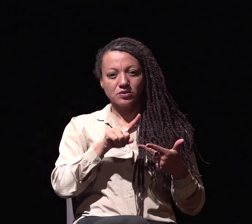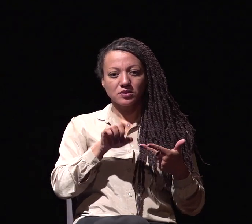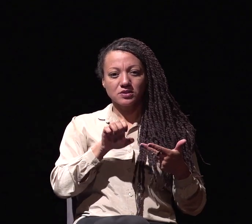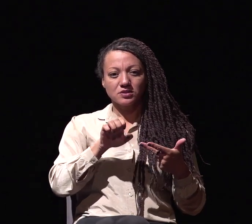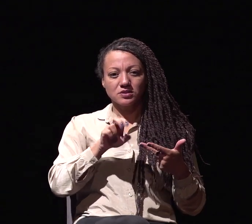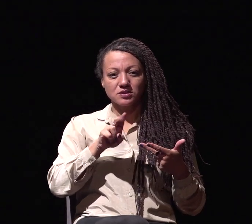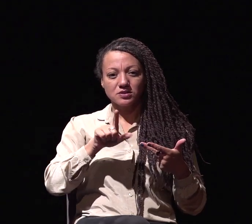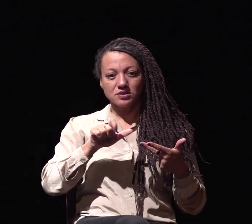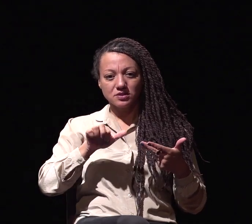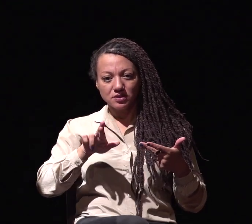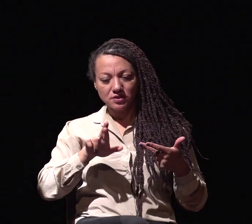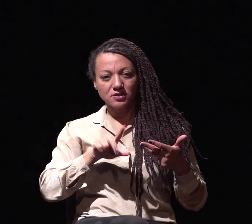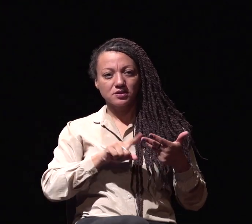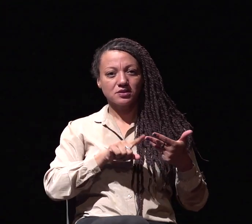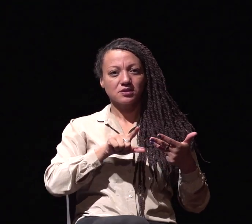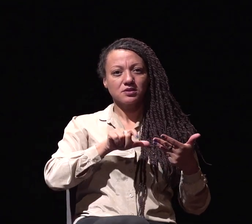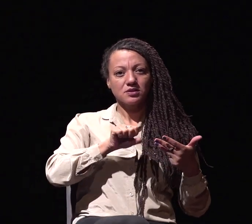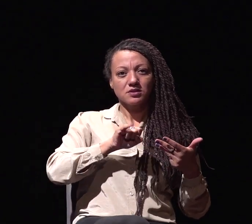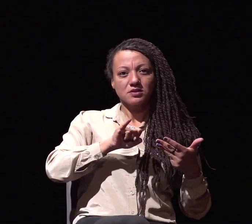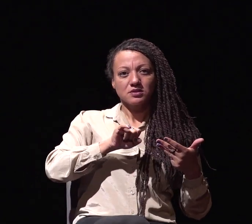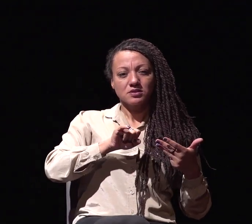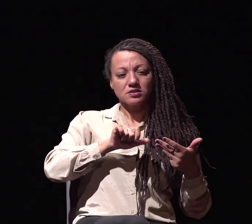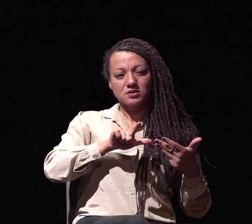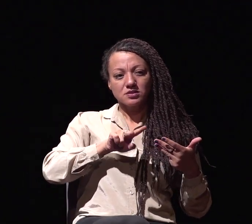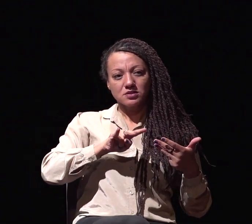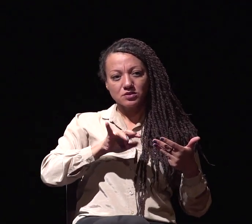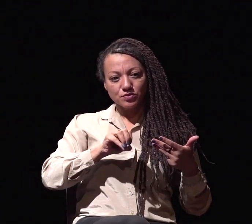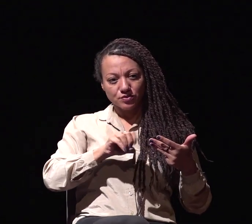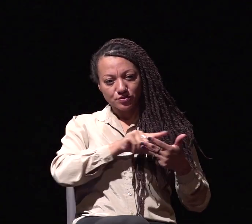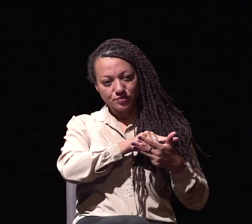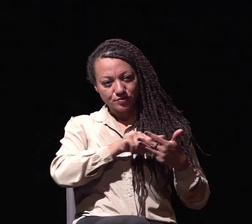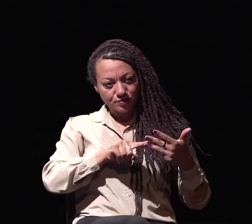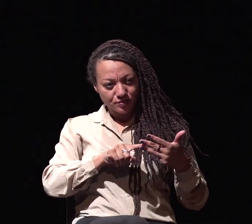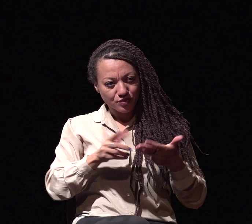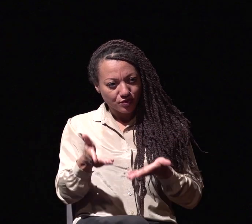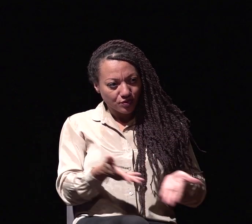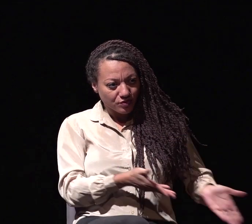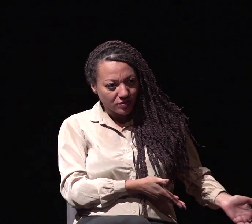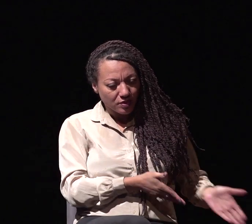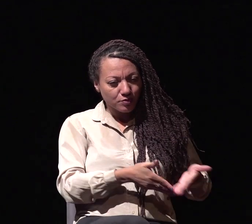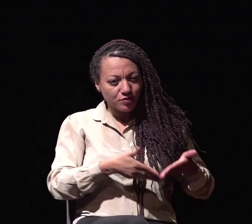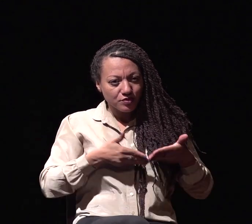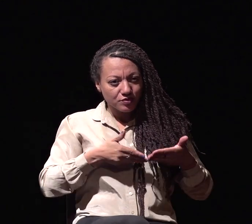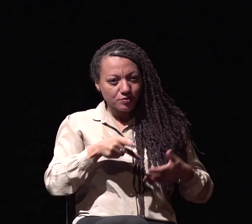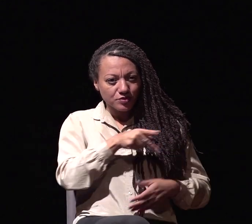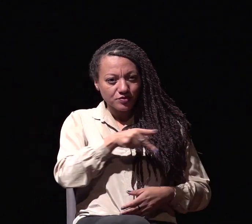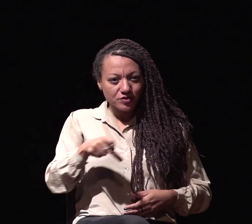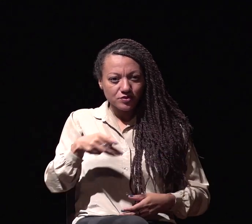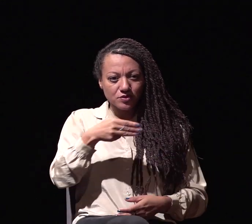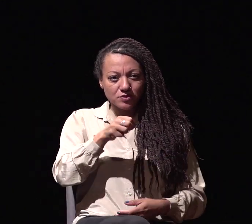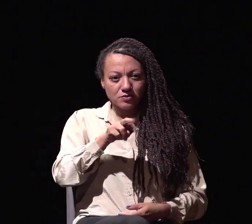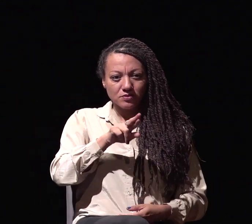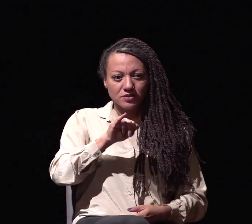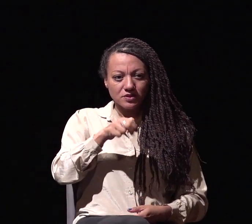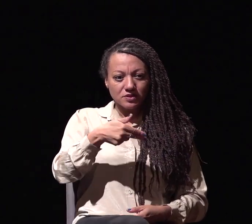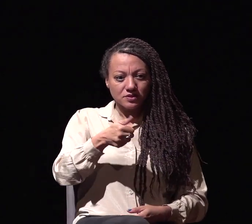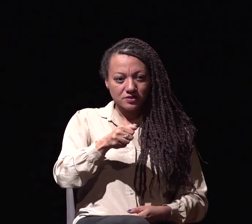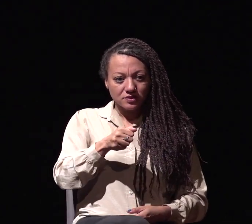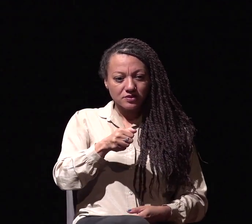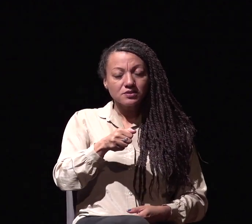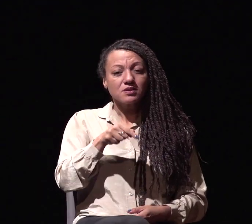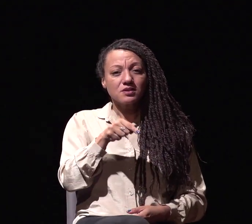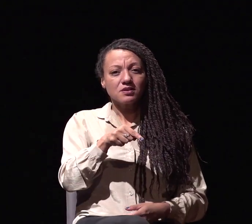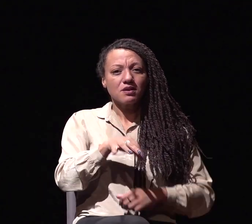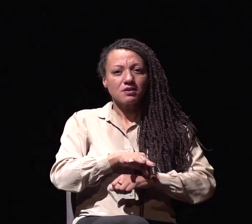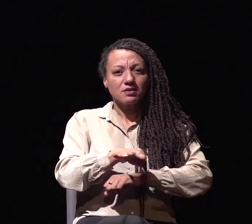Lima e Silvio Oxman. Eu gostaria de iniciar chamando, por por favor, a professora Marina Grinover aqui. A